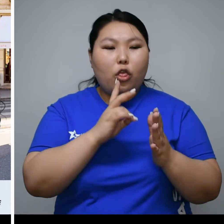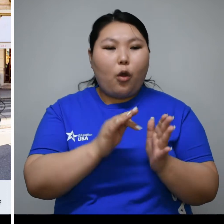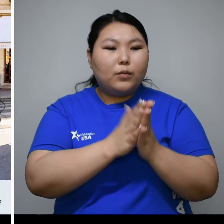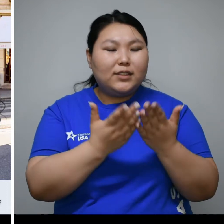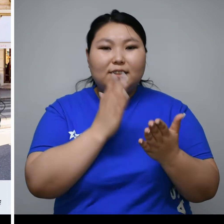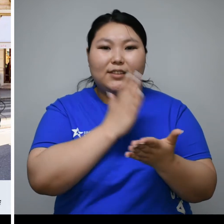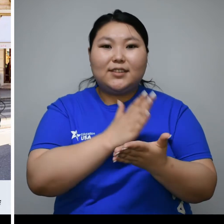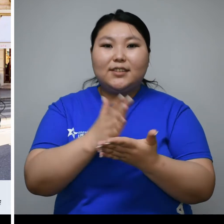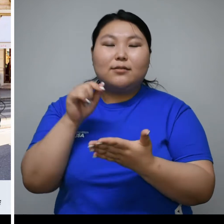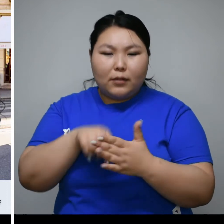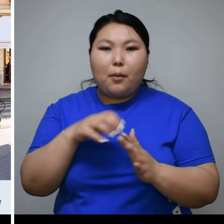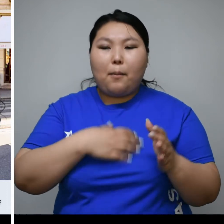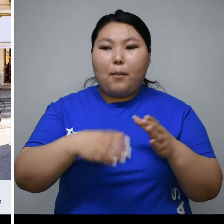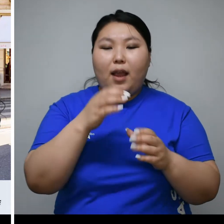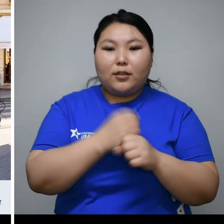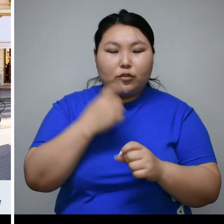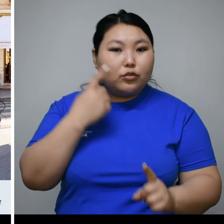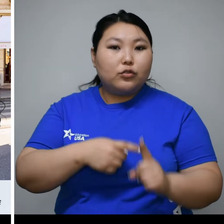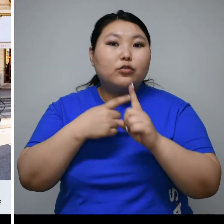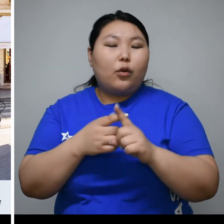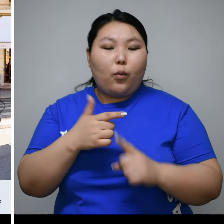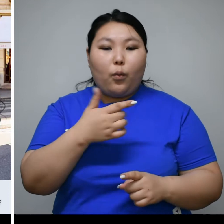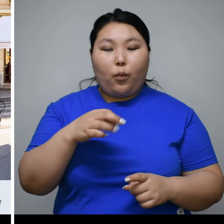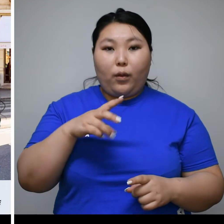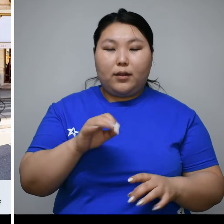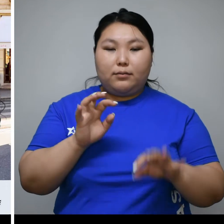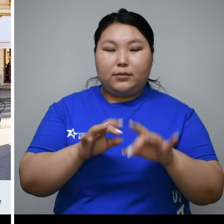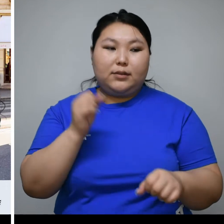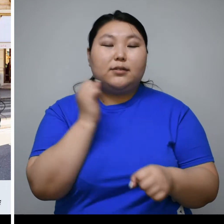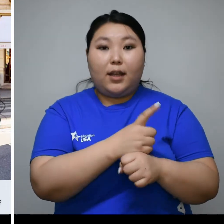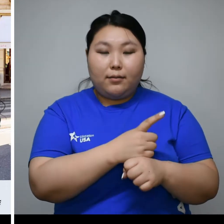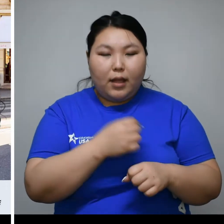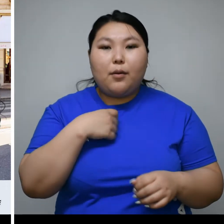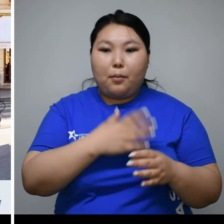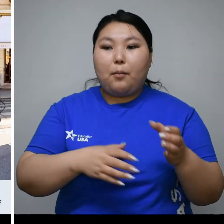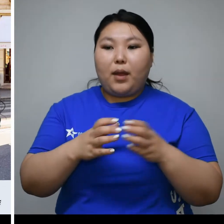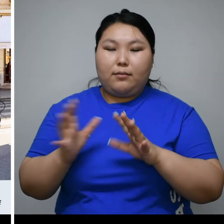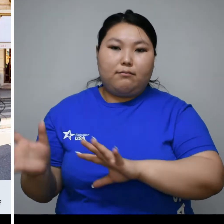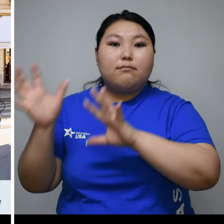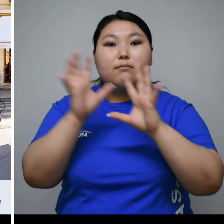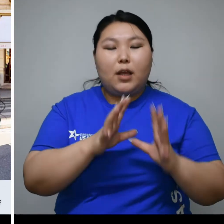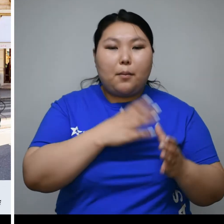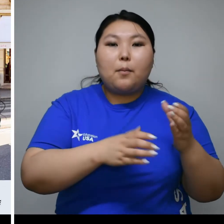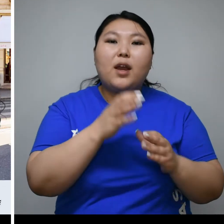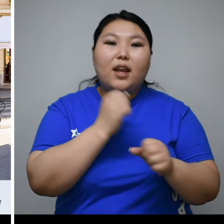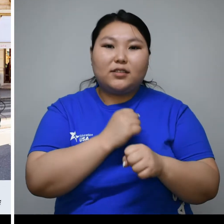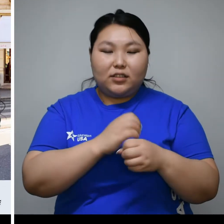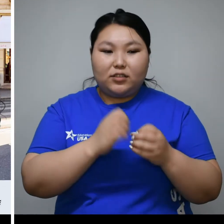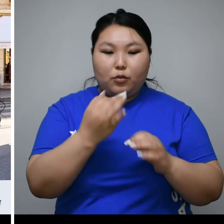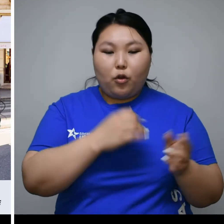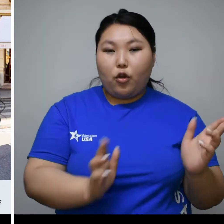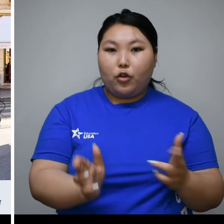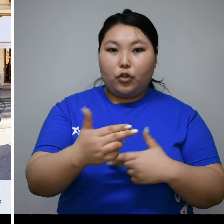номын сандч гэсэн яг ингээд багаар ажиллахад зориулсан шууд бүклэл захиалаад тэгэл багийнхантайгаа ороод багийнхаа ажлыг хийдэг